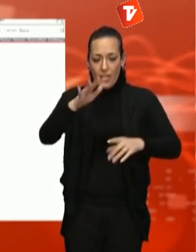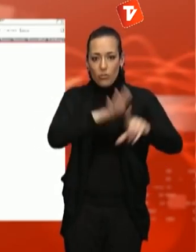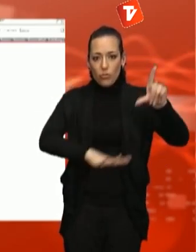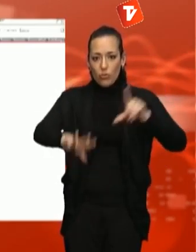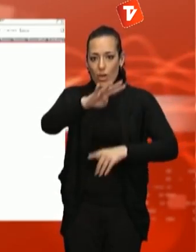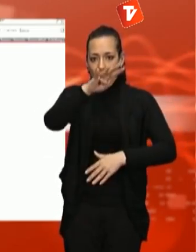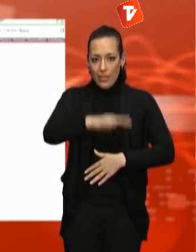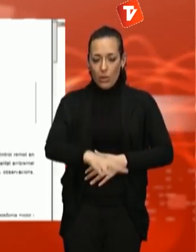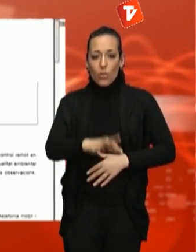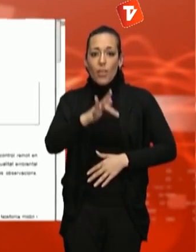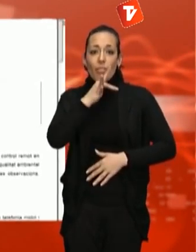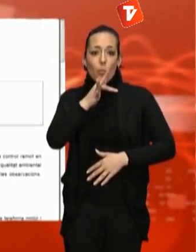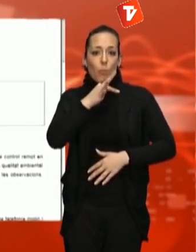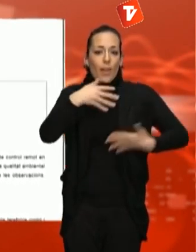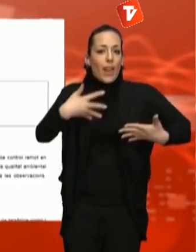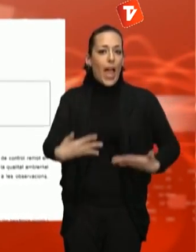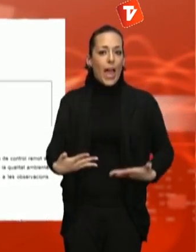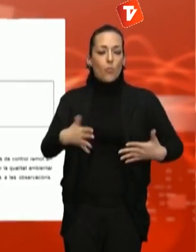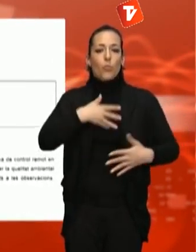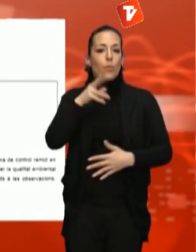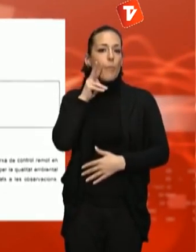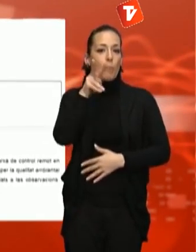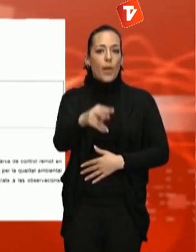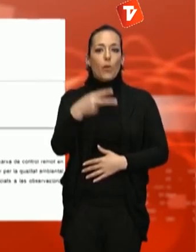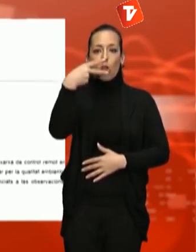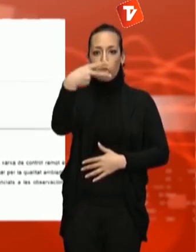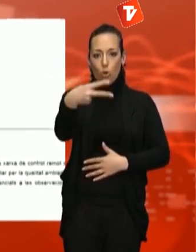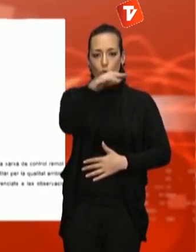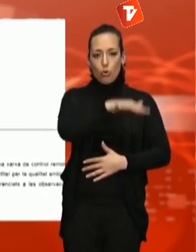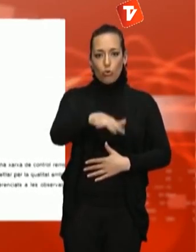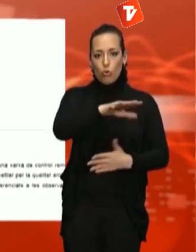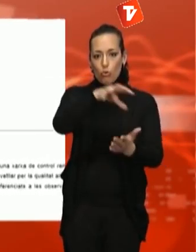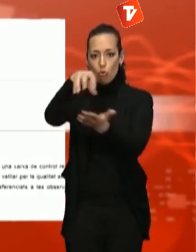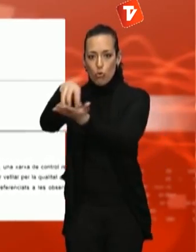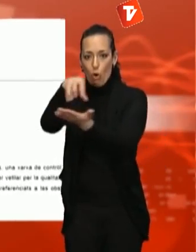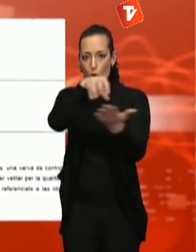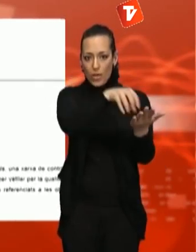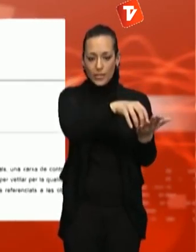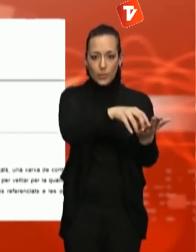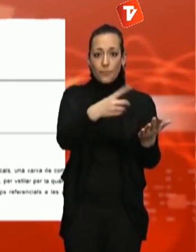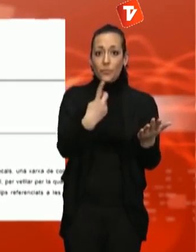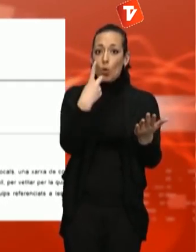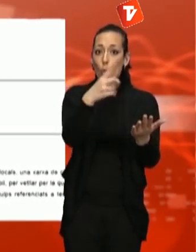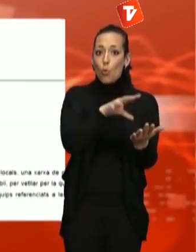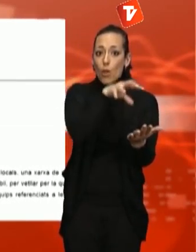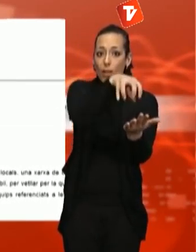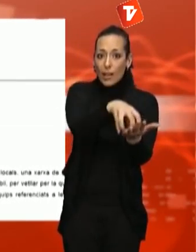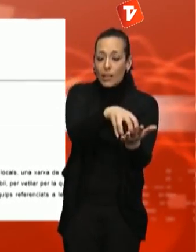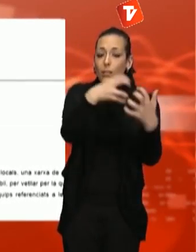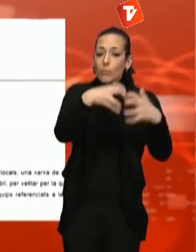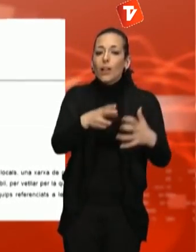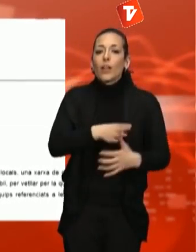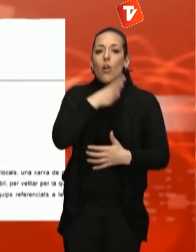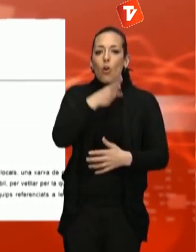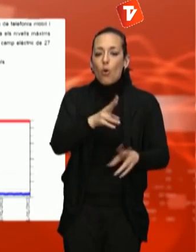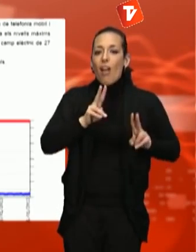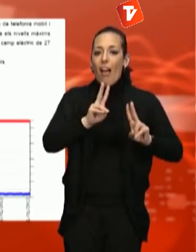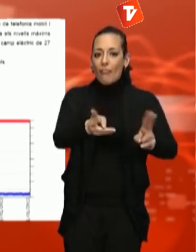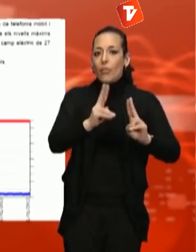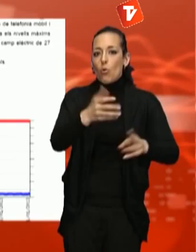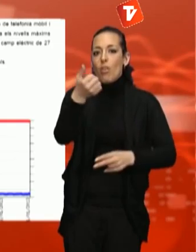estacions a Terrassa. Una d'elles, situada just al costat de la llar de l'Ancienitat, a l'Avinguda Batmarset, dona, amb les dades recollides durant el mes de gener,